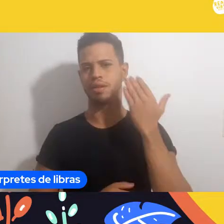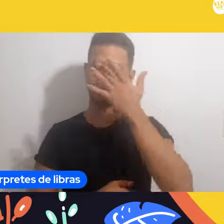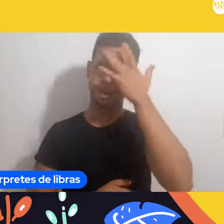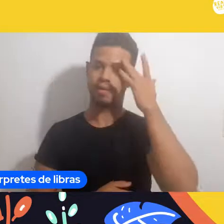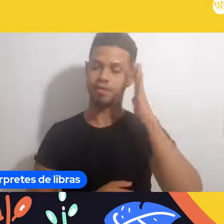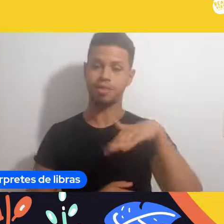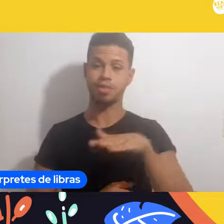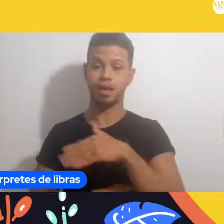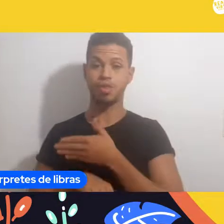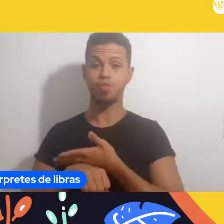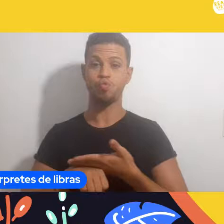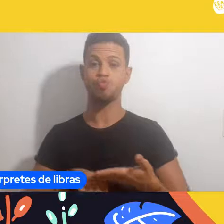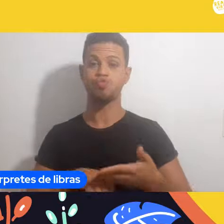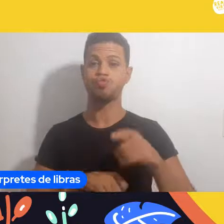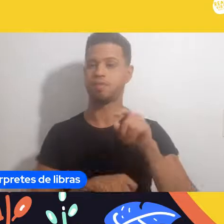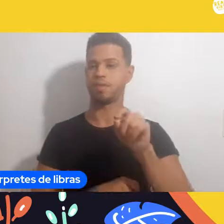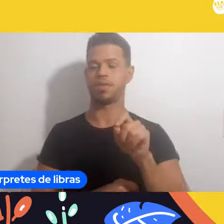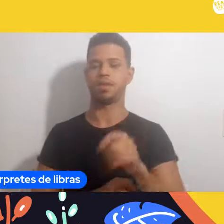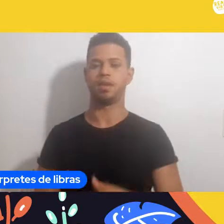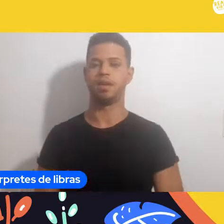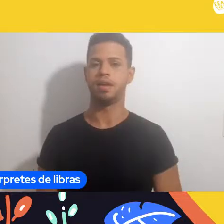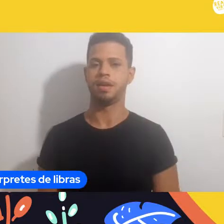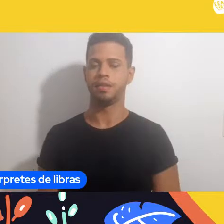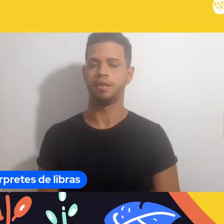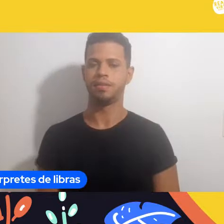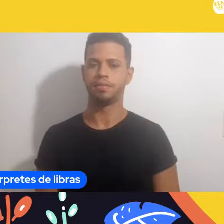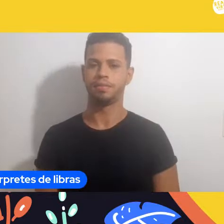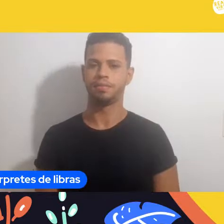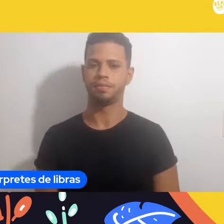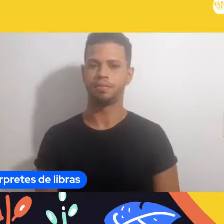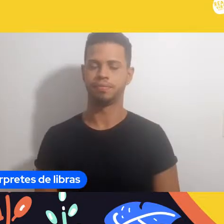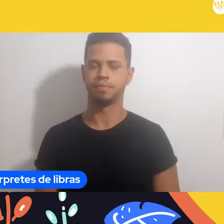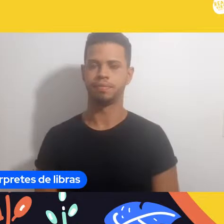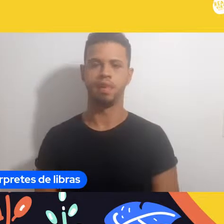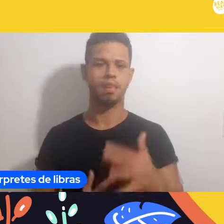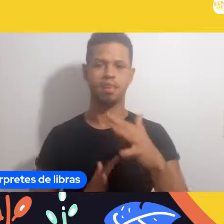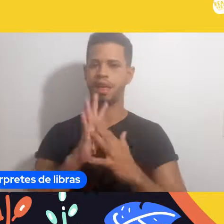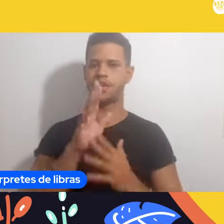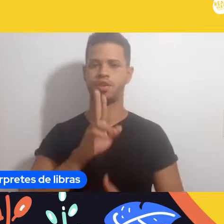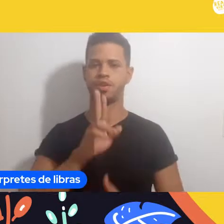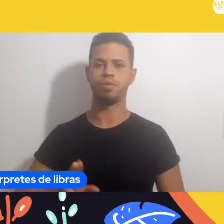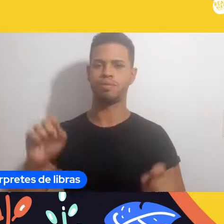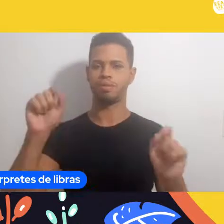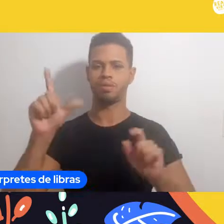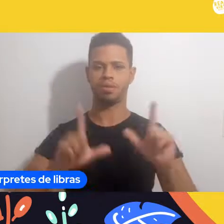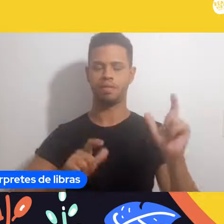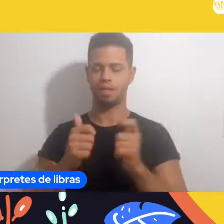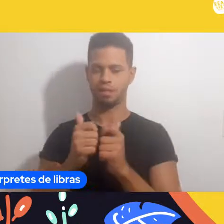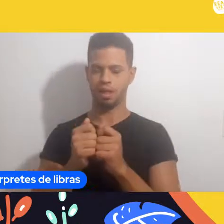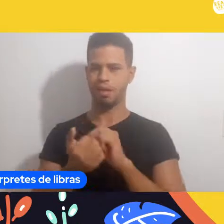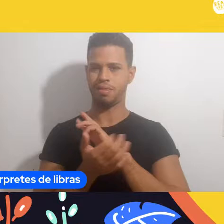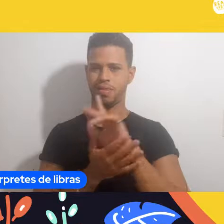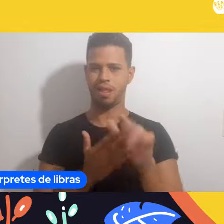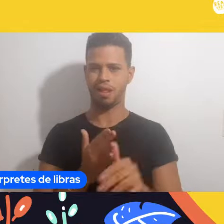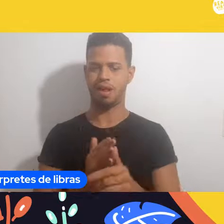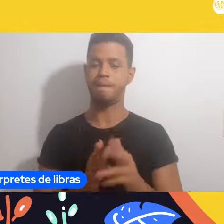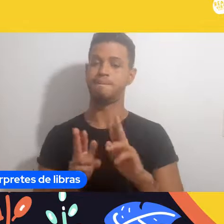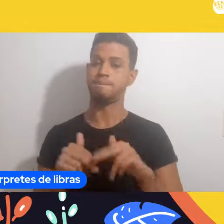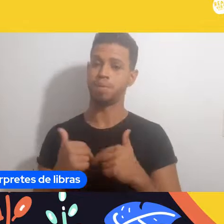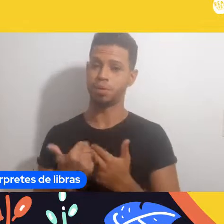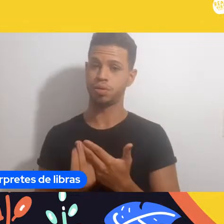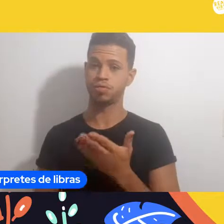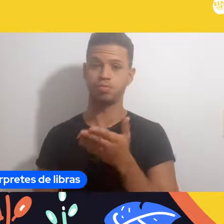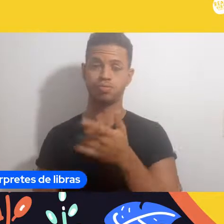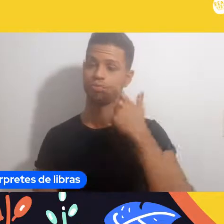consumo em exagero nos usos das telas. Então, partindo daí, de análise